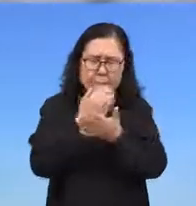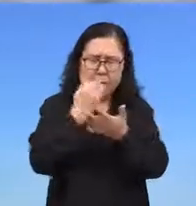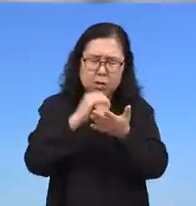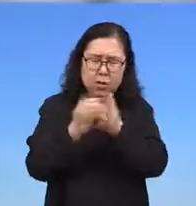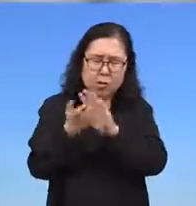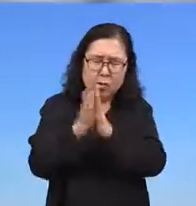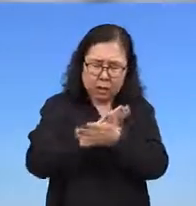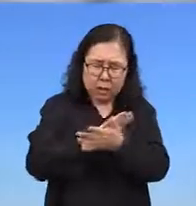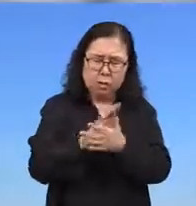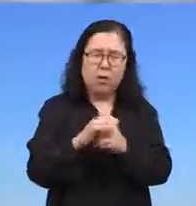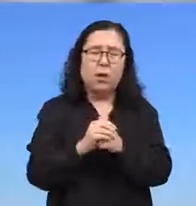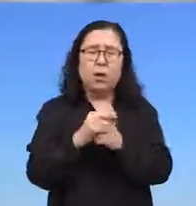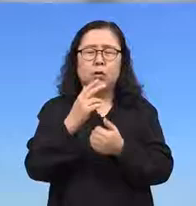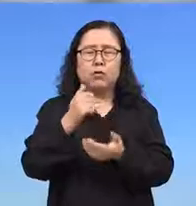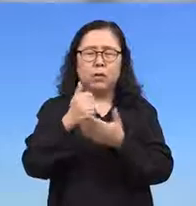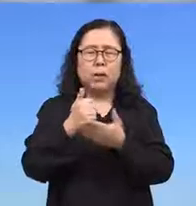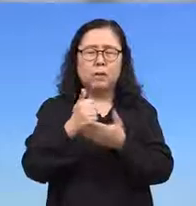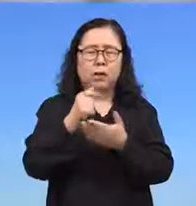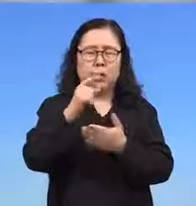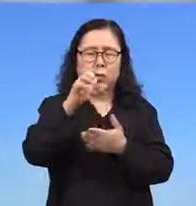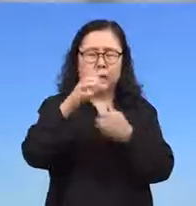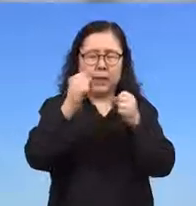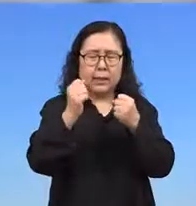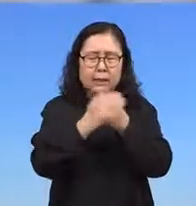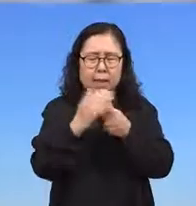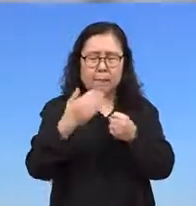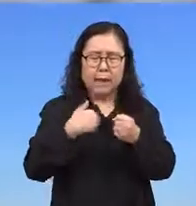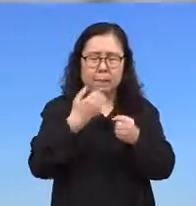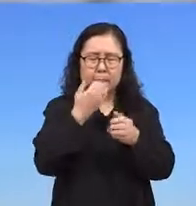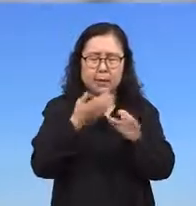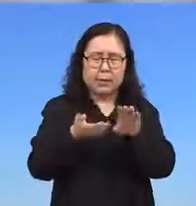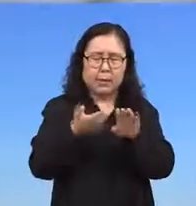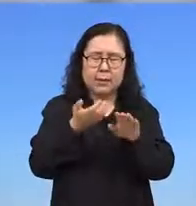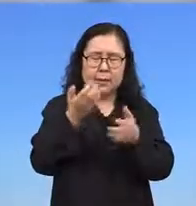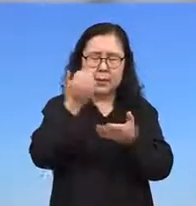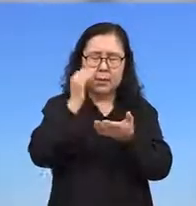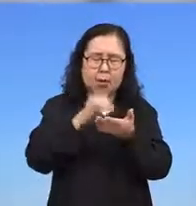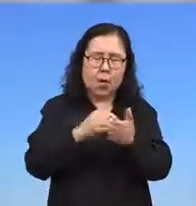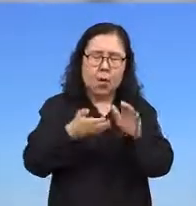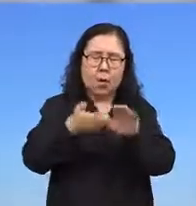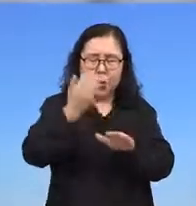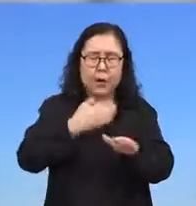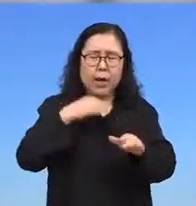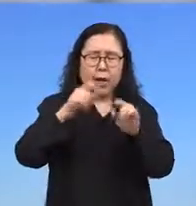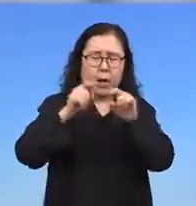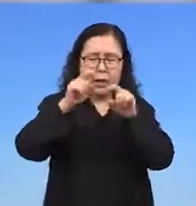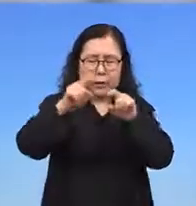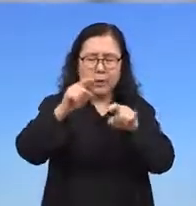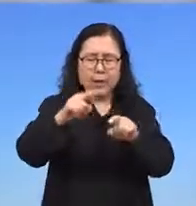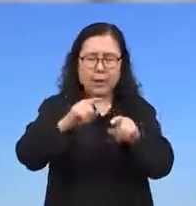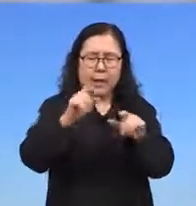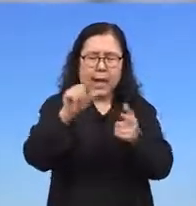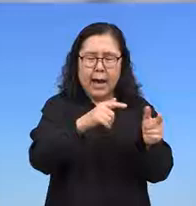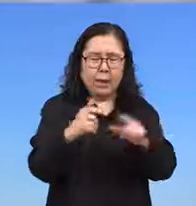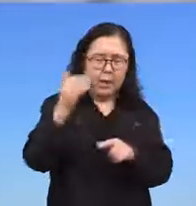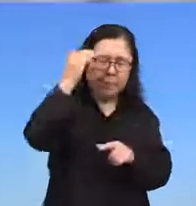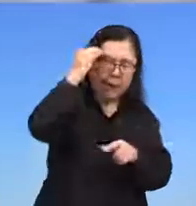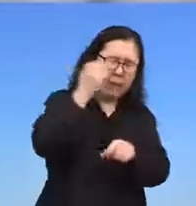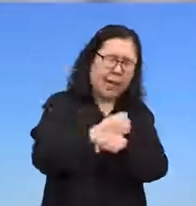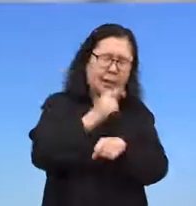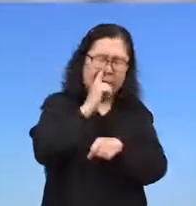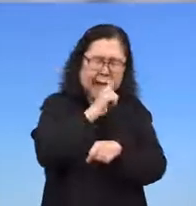되고 주님 여기 계시기에 반석 위를 내가 걷습니다. 하나님, 이 하루를